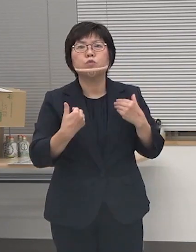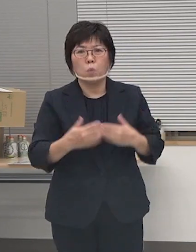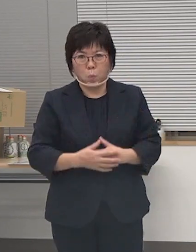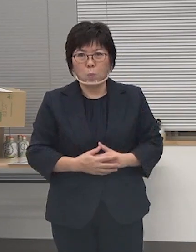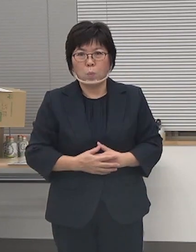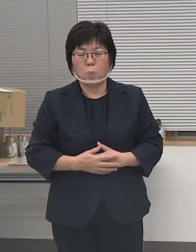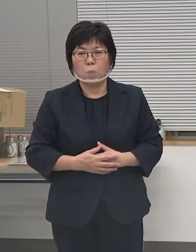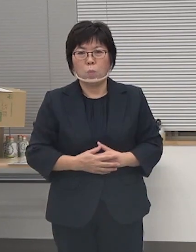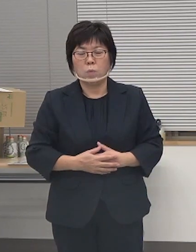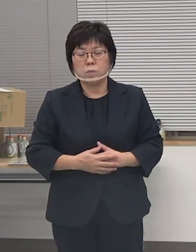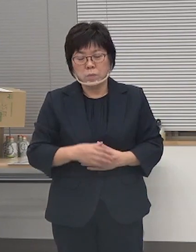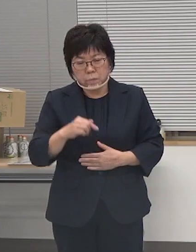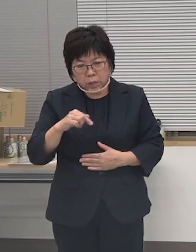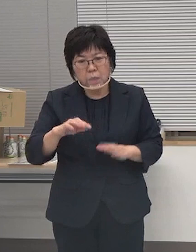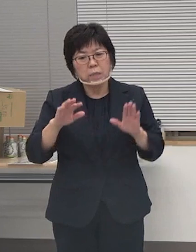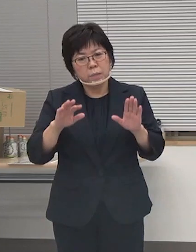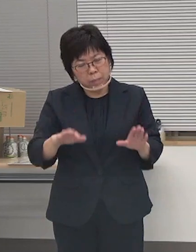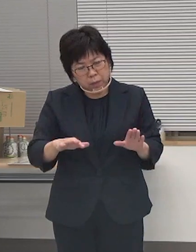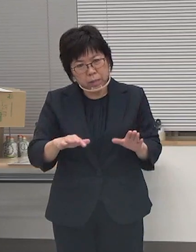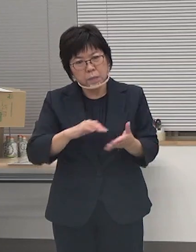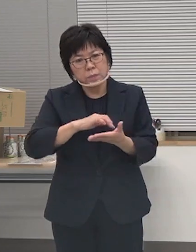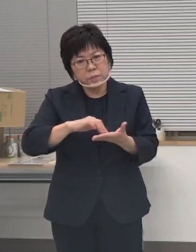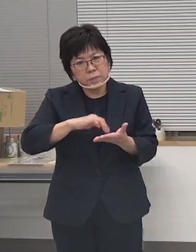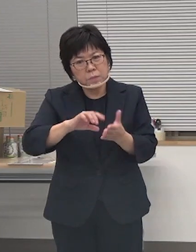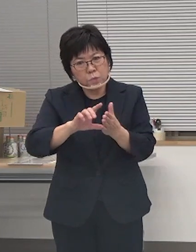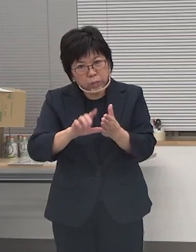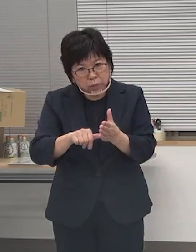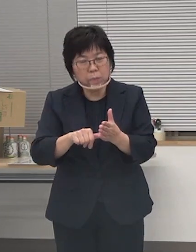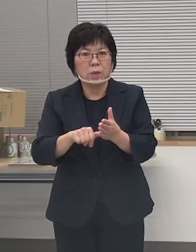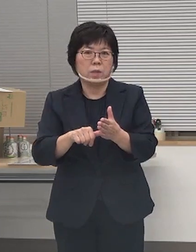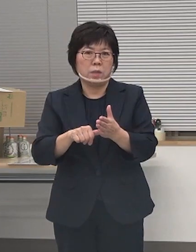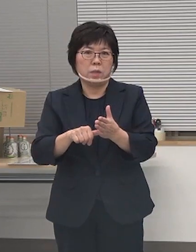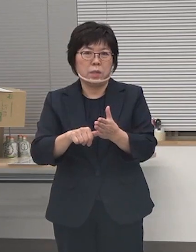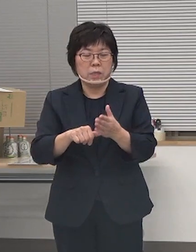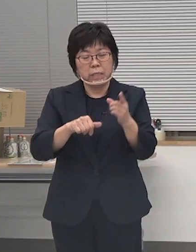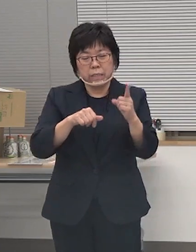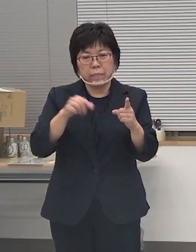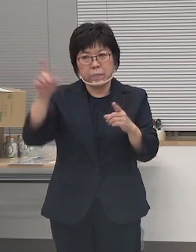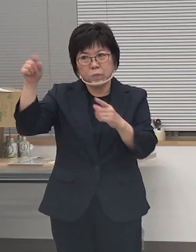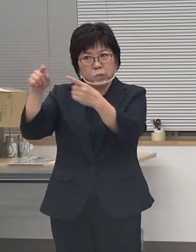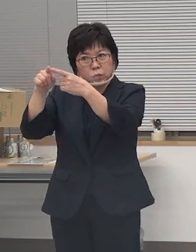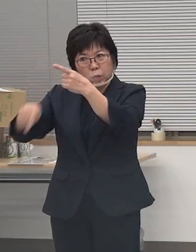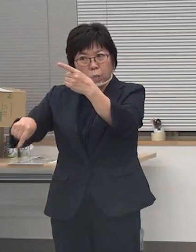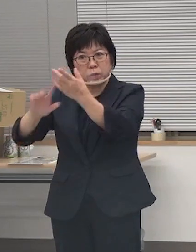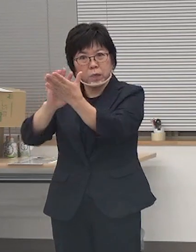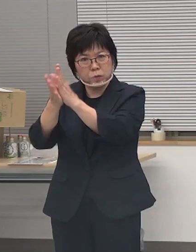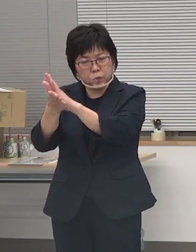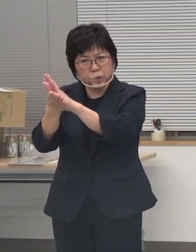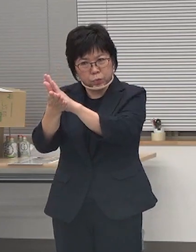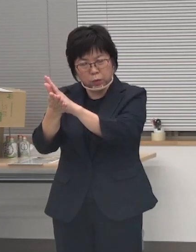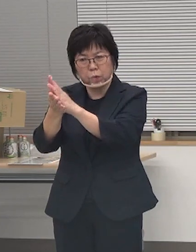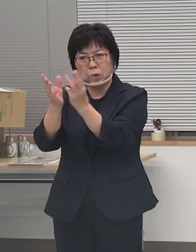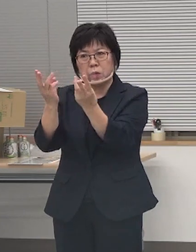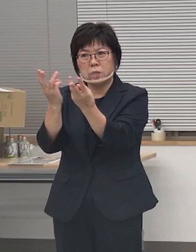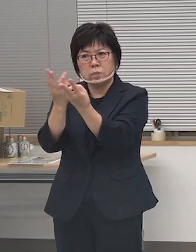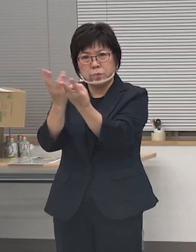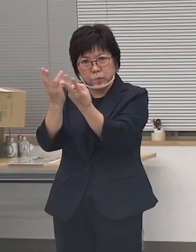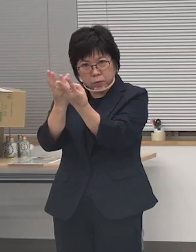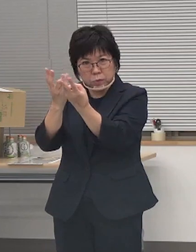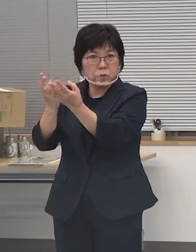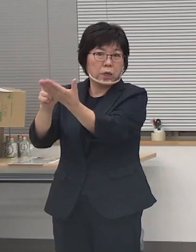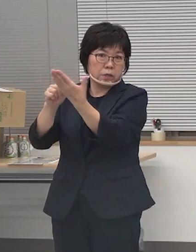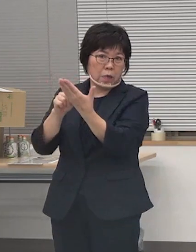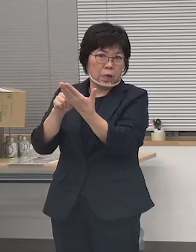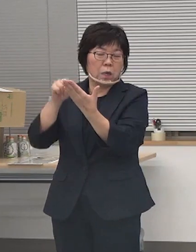については、2はあまりにも大きすぎるだろうと。で厚生労働省が示して1.7でももしかすると大きいかもしれない、こういったその意見もありました